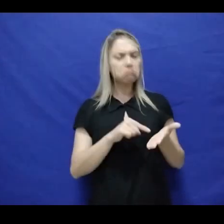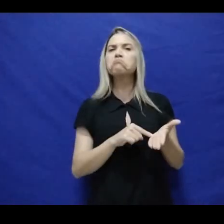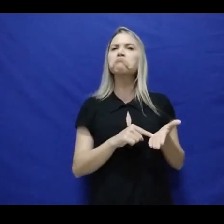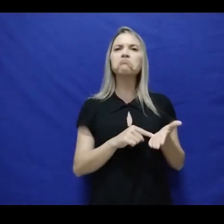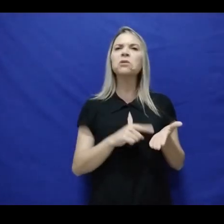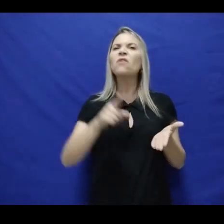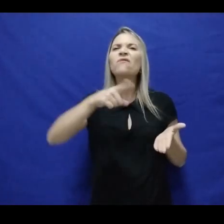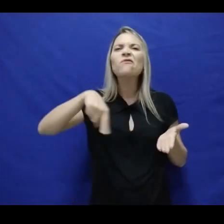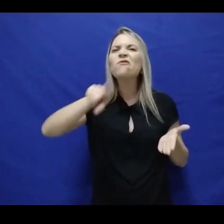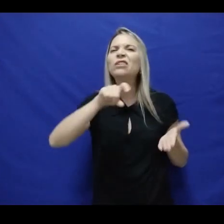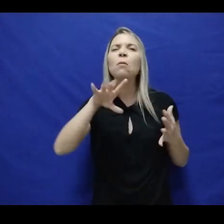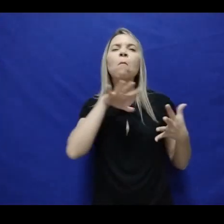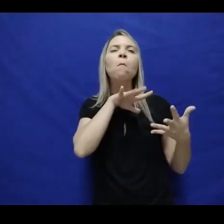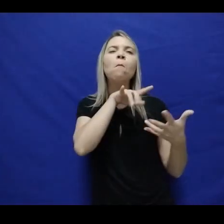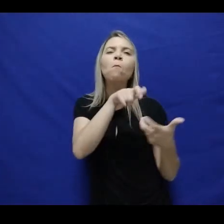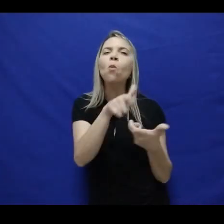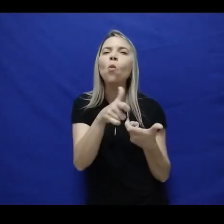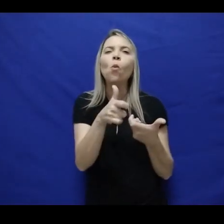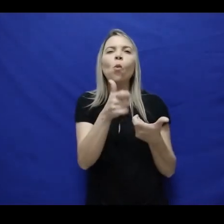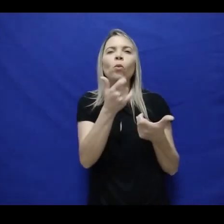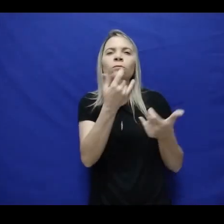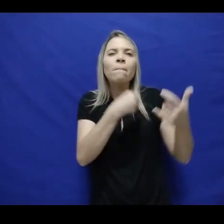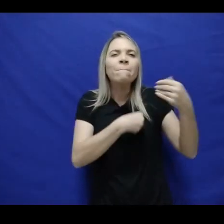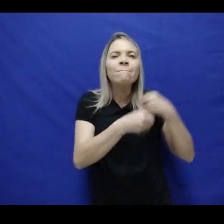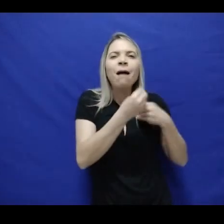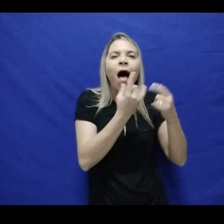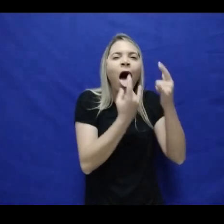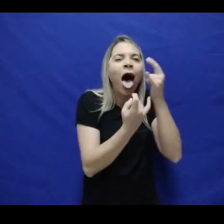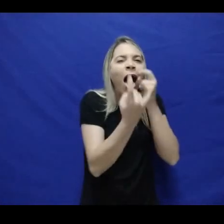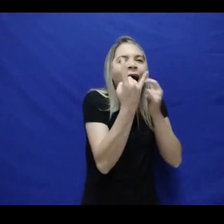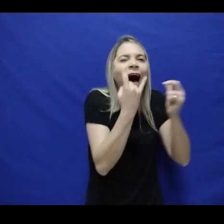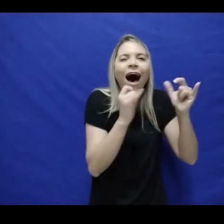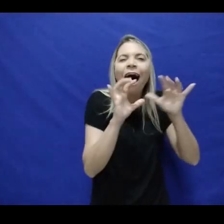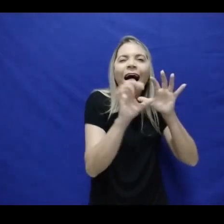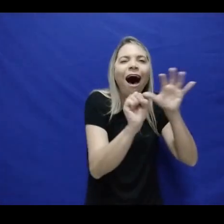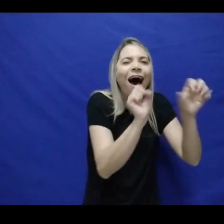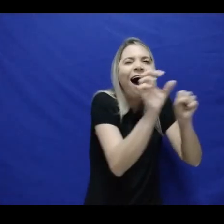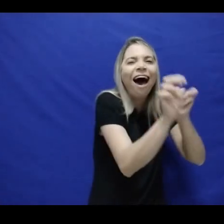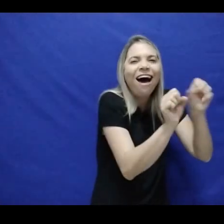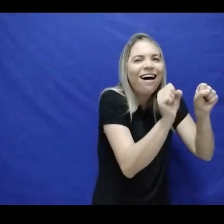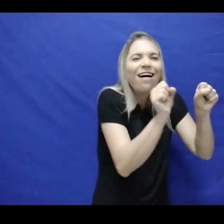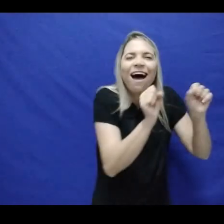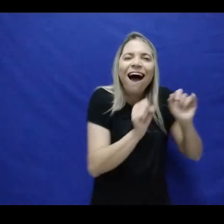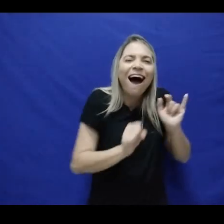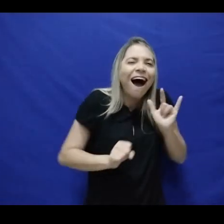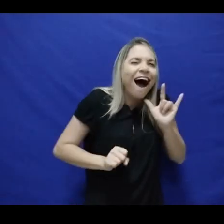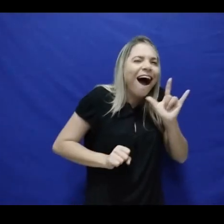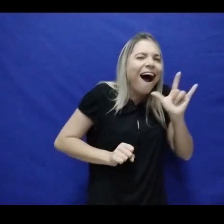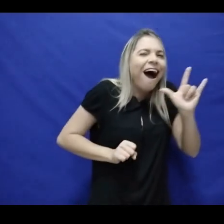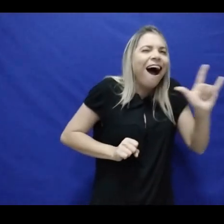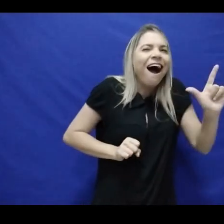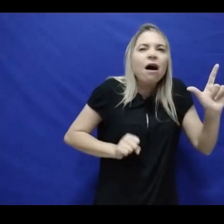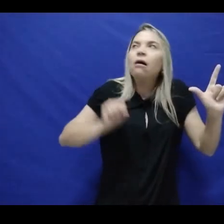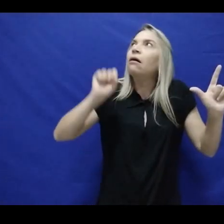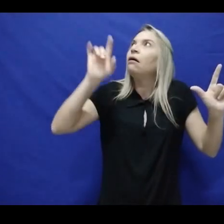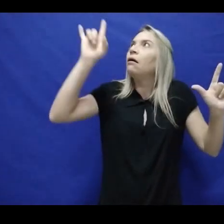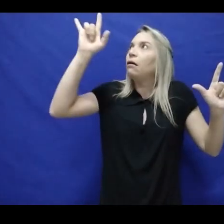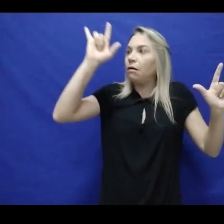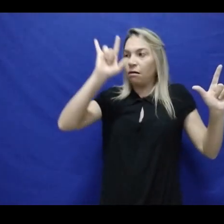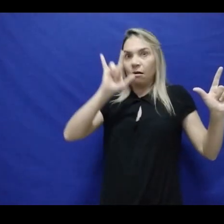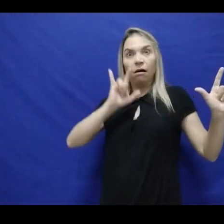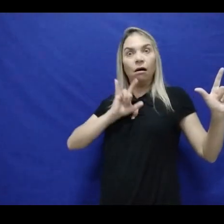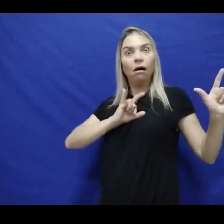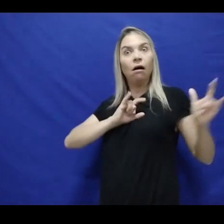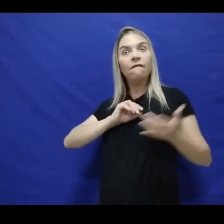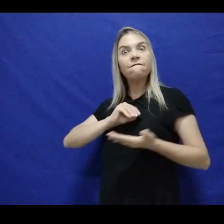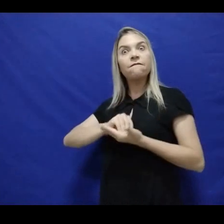15. Não ameis o mundo, nem as coisas que há no mundo. Se alguém amar o mundo, o amor